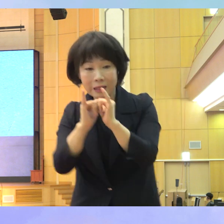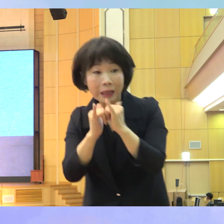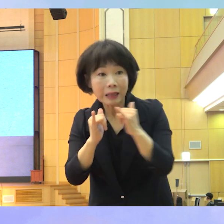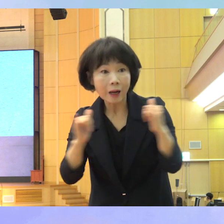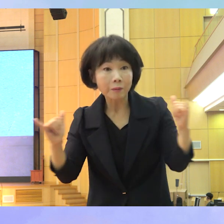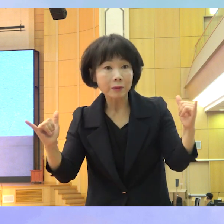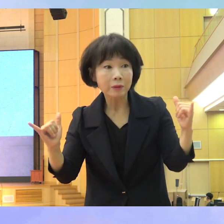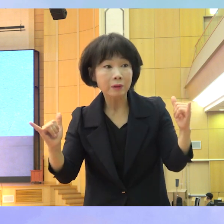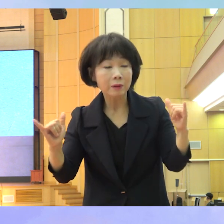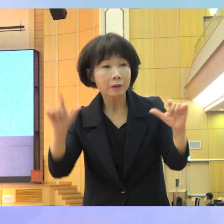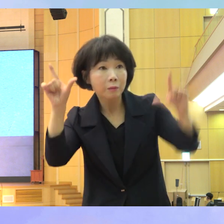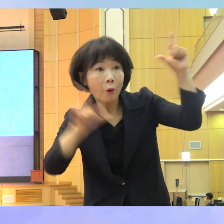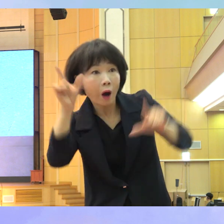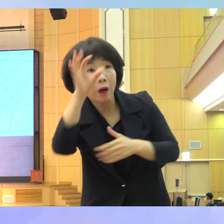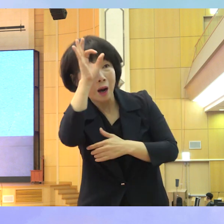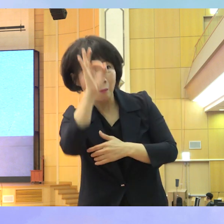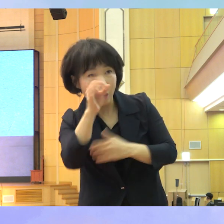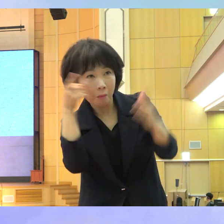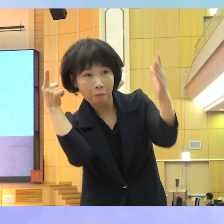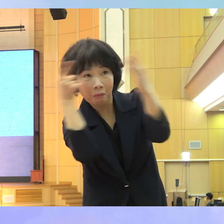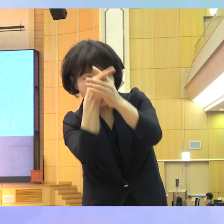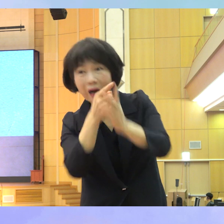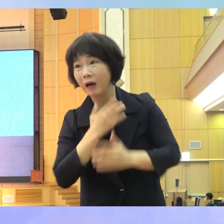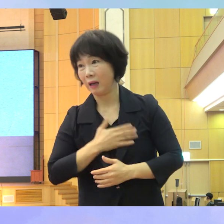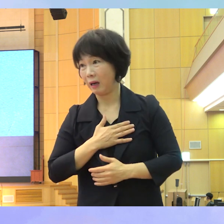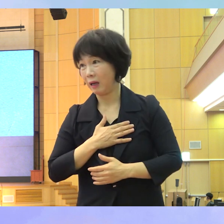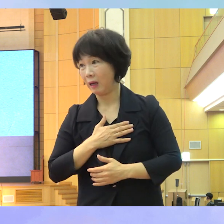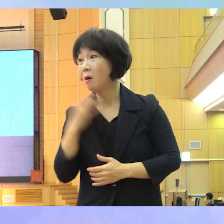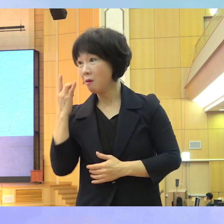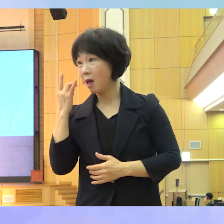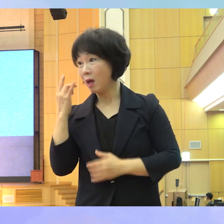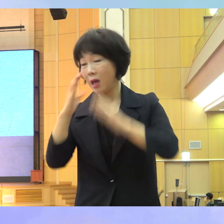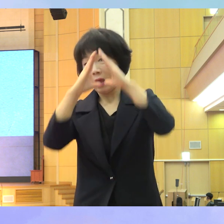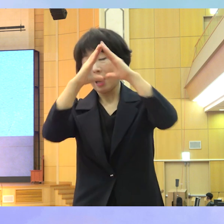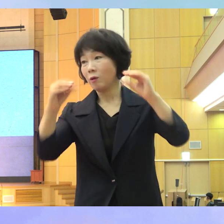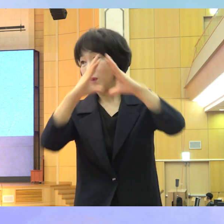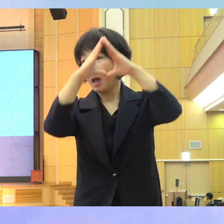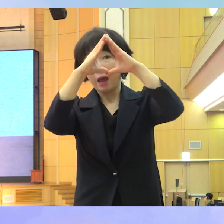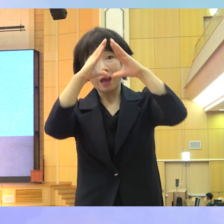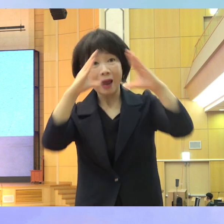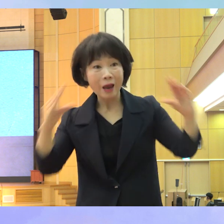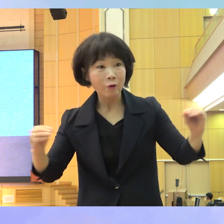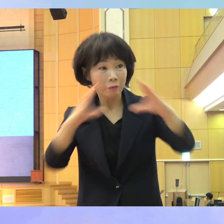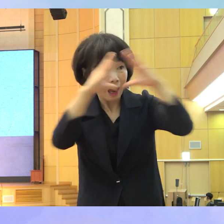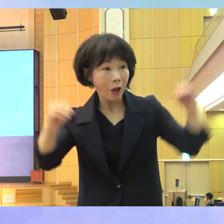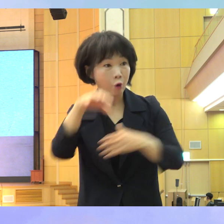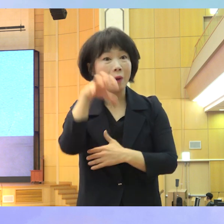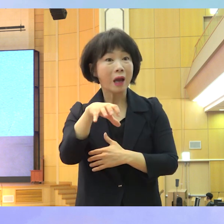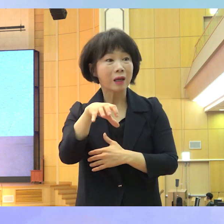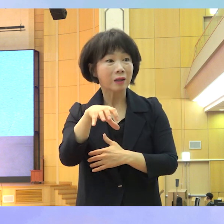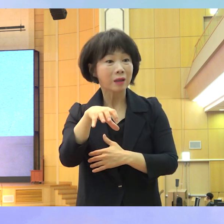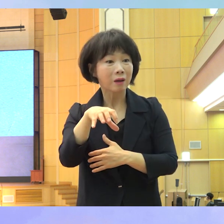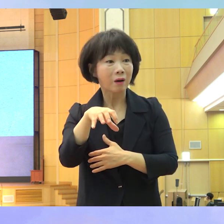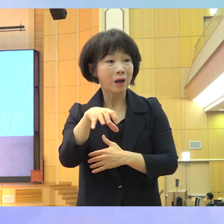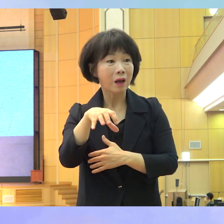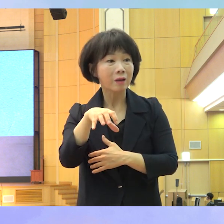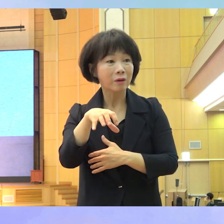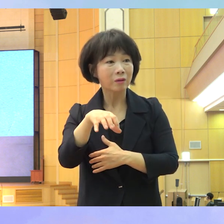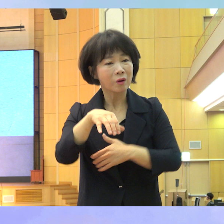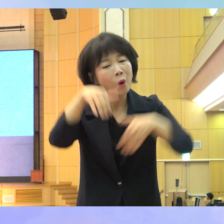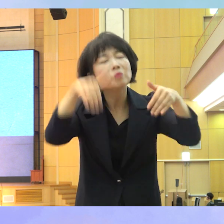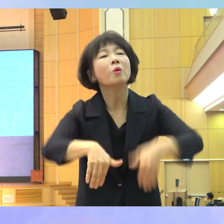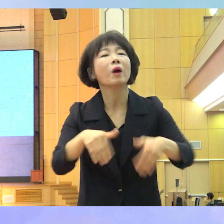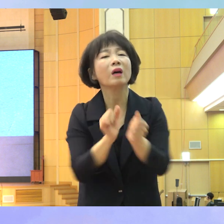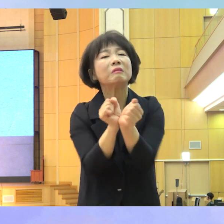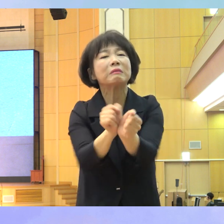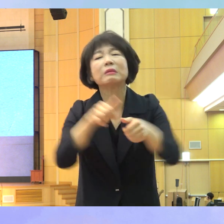볼 수 있거든요. 애굽에서 이 바로의 노예로, 애굽의 노예로 살았던 이스라엘